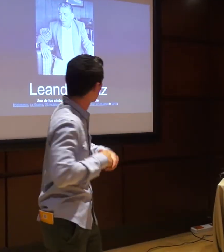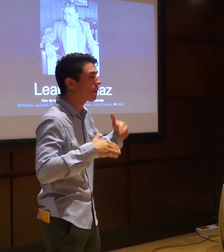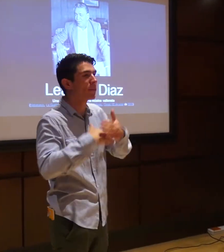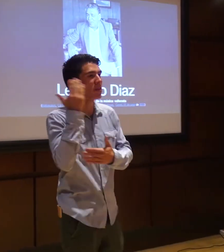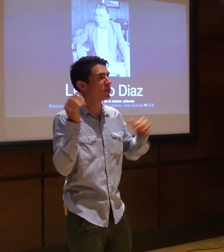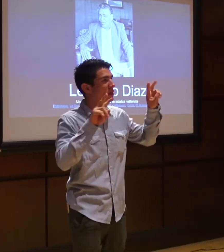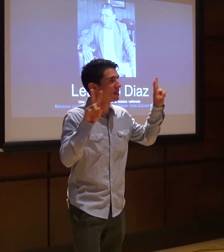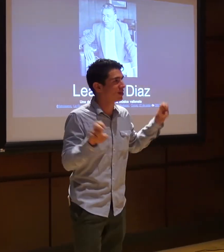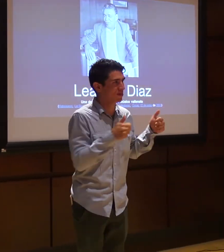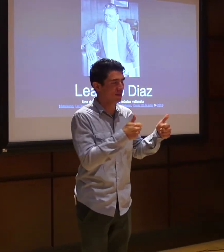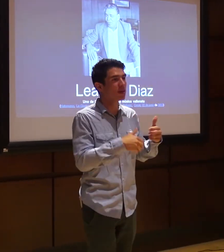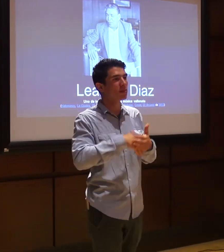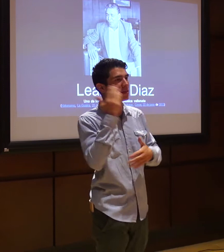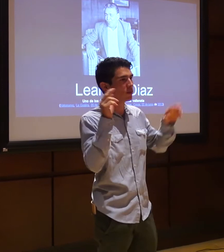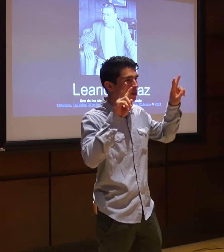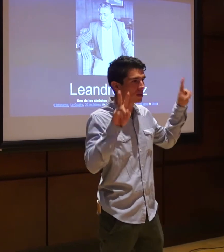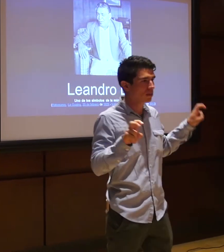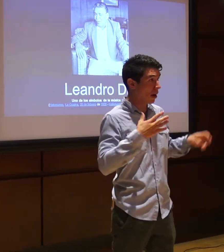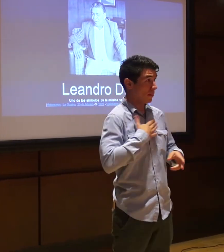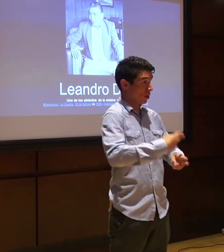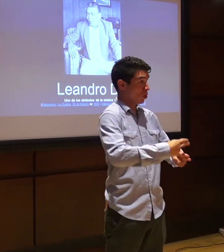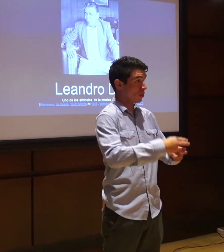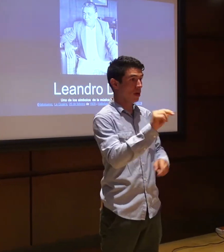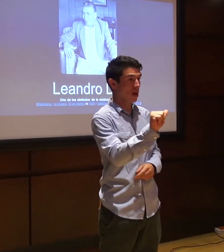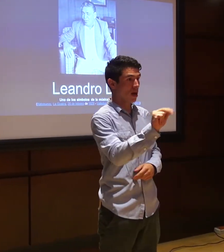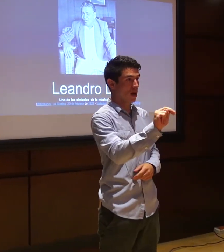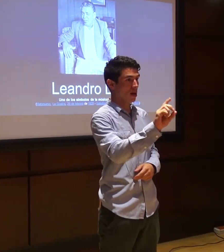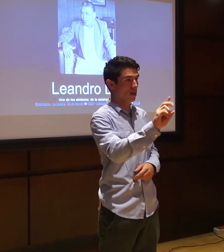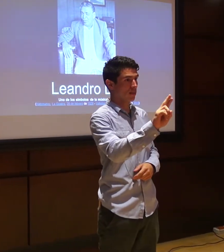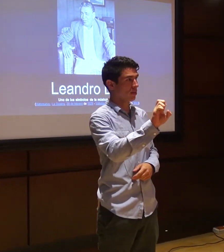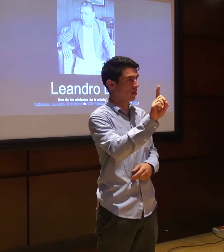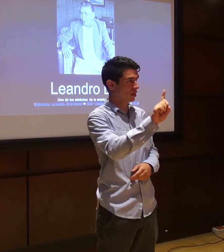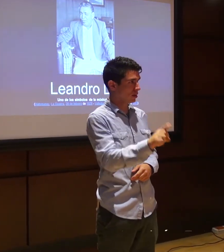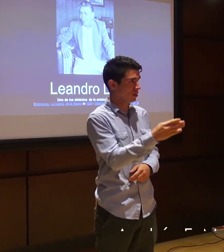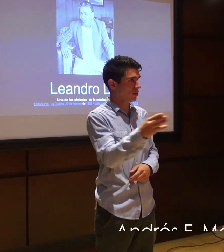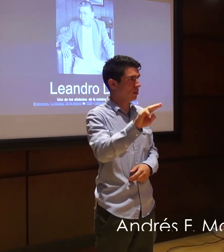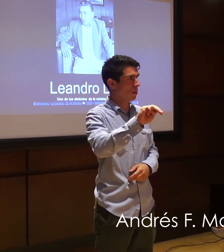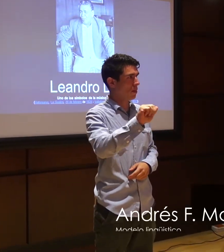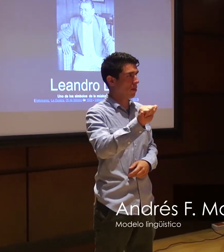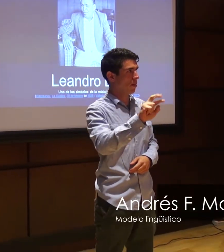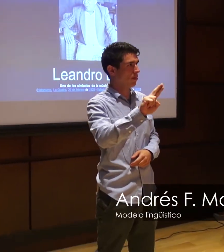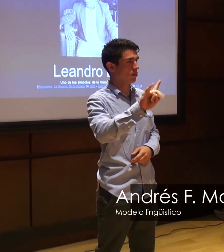Bien, bueno, vamos a empezar. Me presento. Mi nombre es Andrés